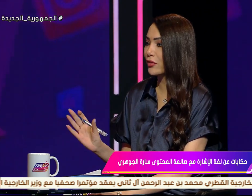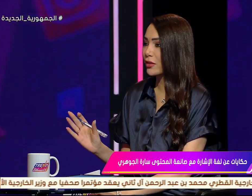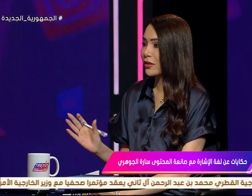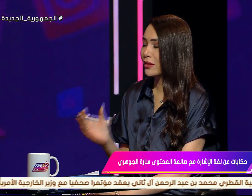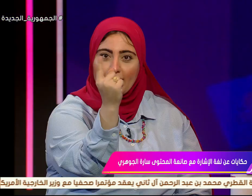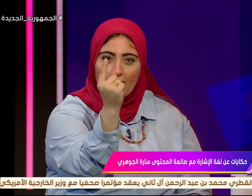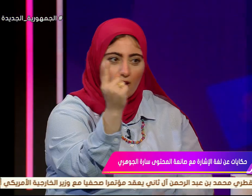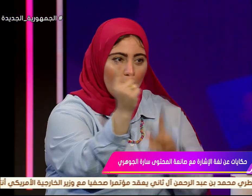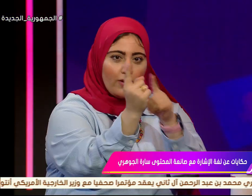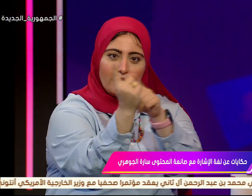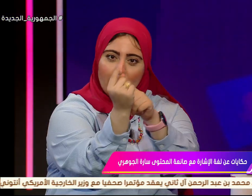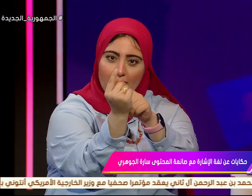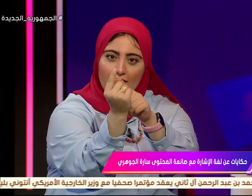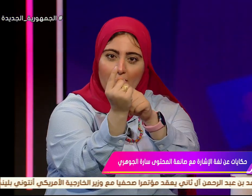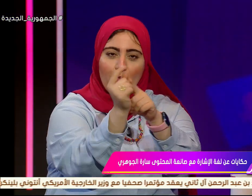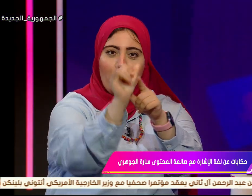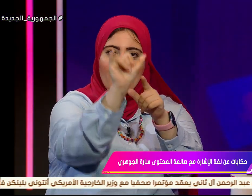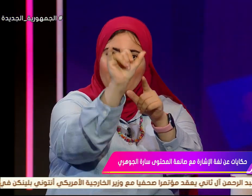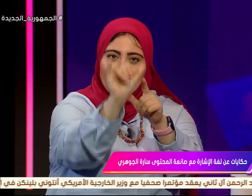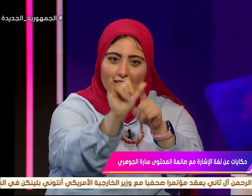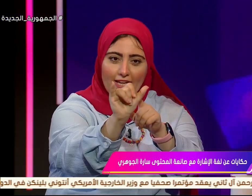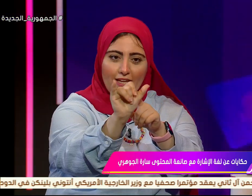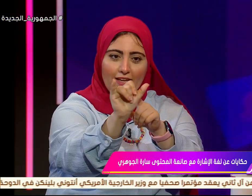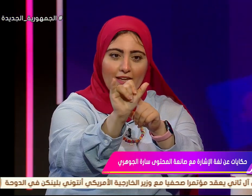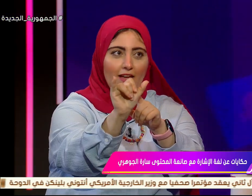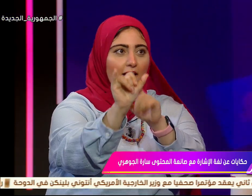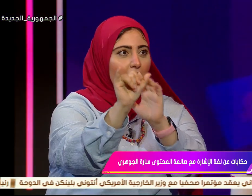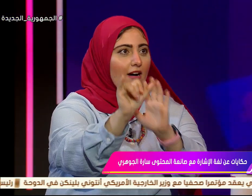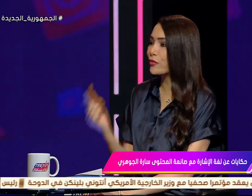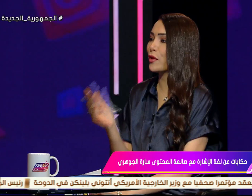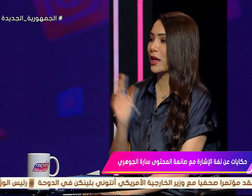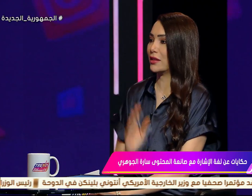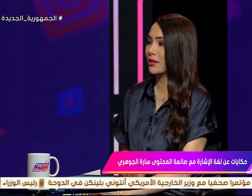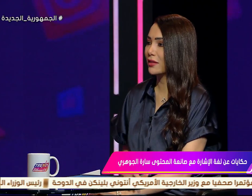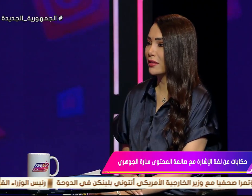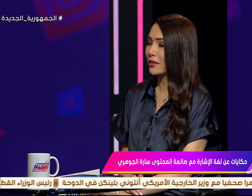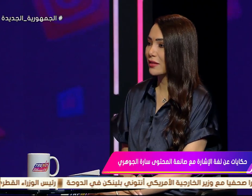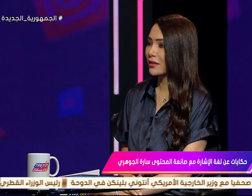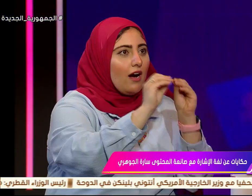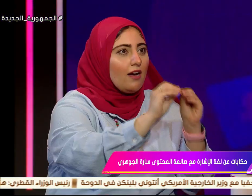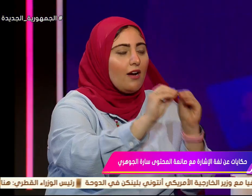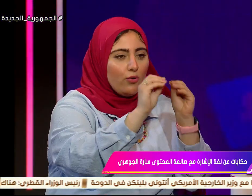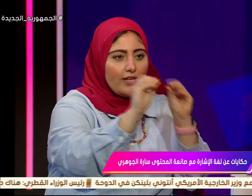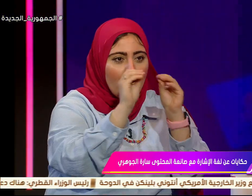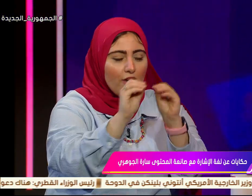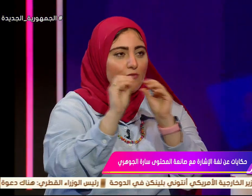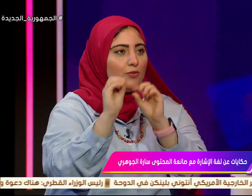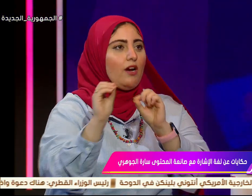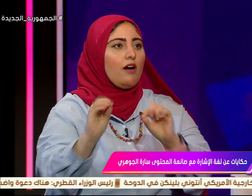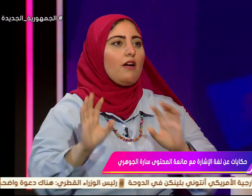حرف الره هو الره بالضبط، وحرف الي حركة واحدة لحرف واحد بالضبط، كل حرف وليه حركة